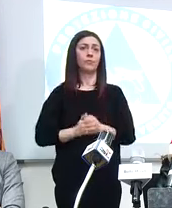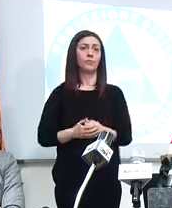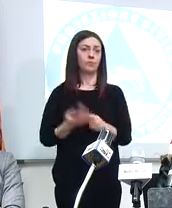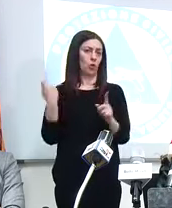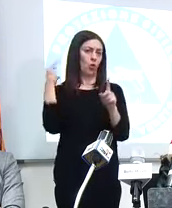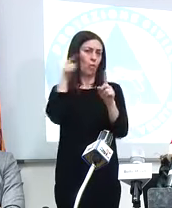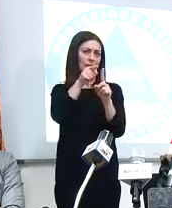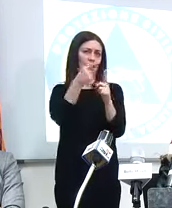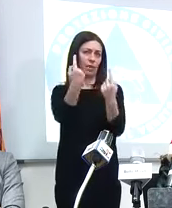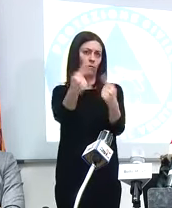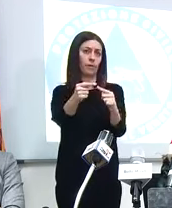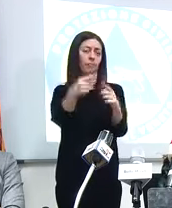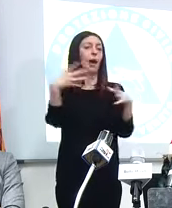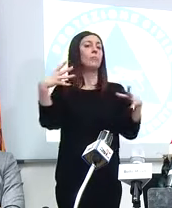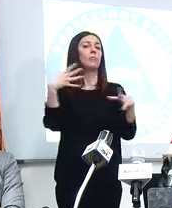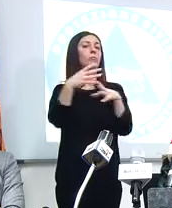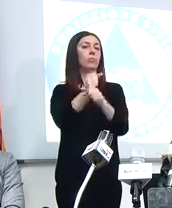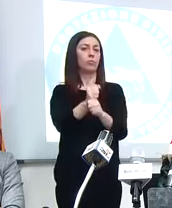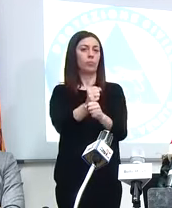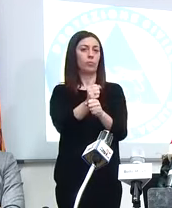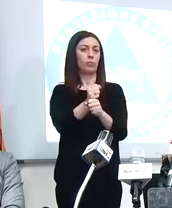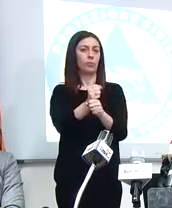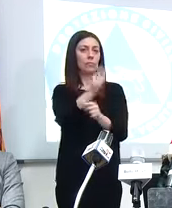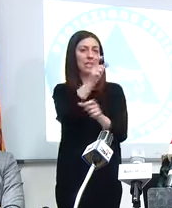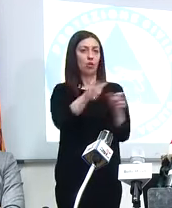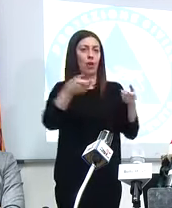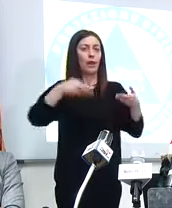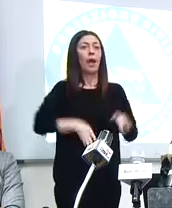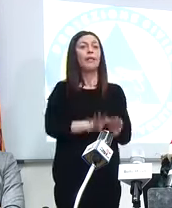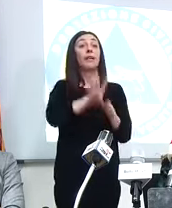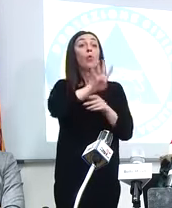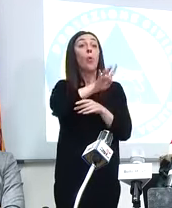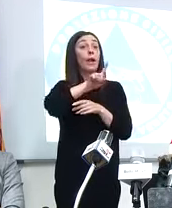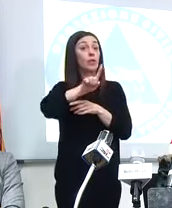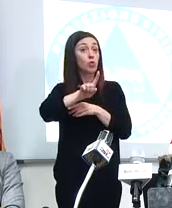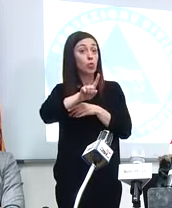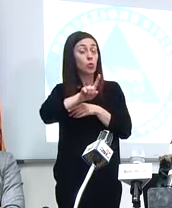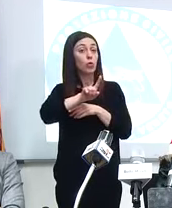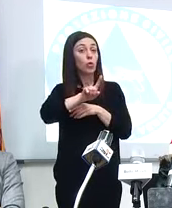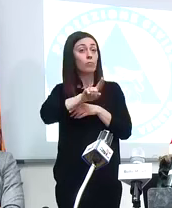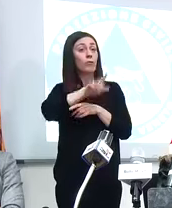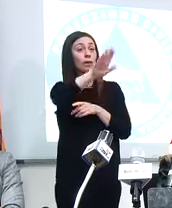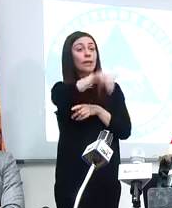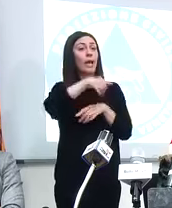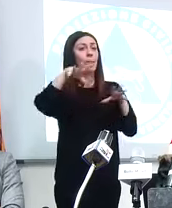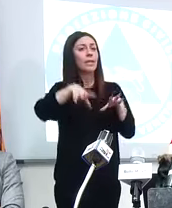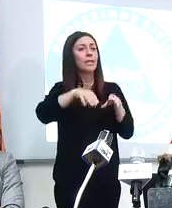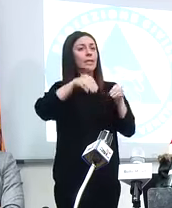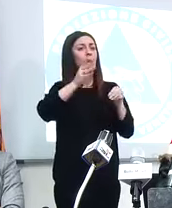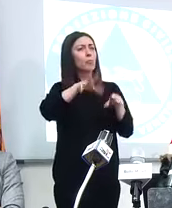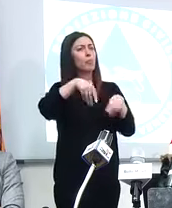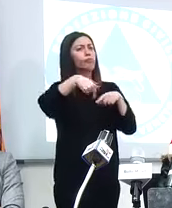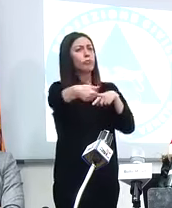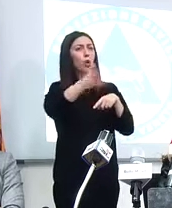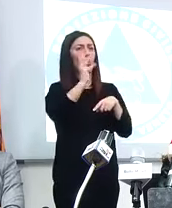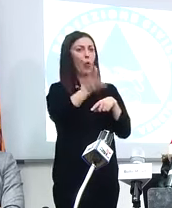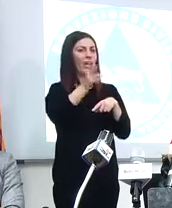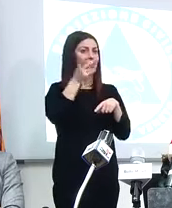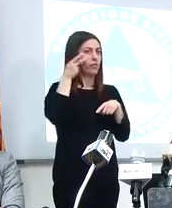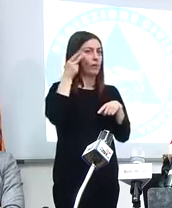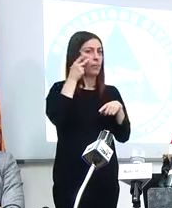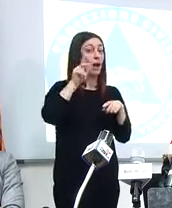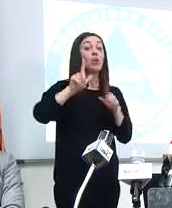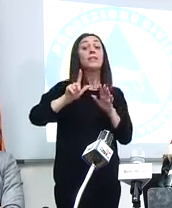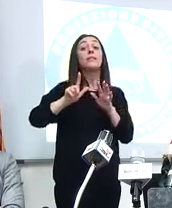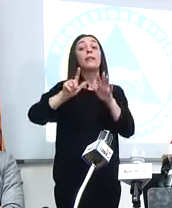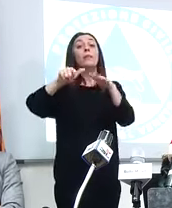sarebbe, per quanto riguarda il 41, cominciare la chiamata a partire dal 15, la settimana dopo cominciare